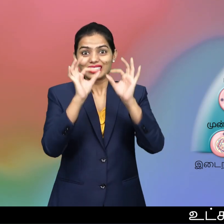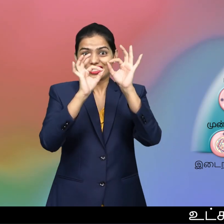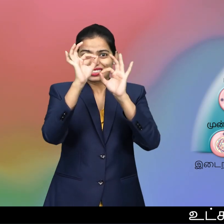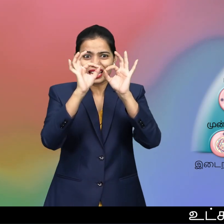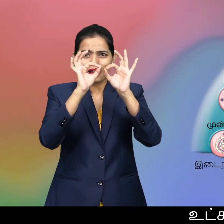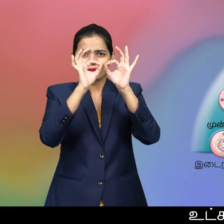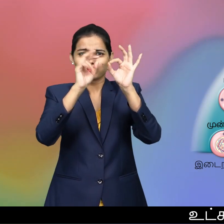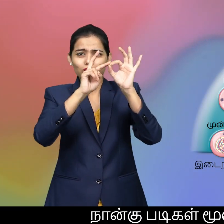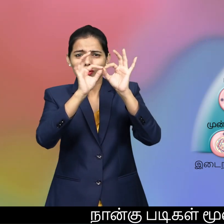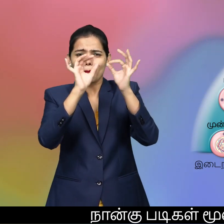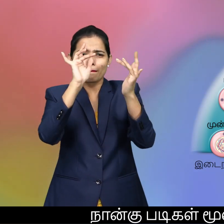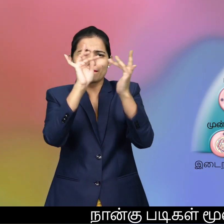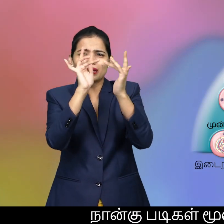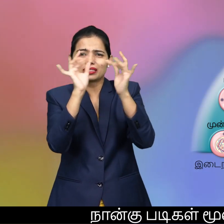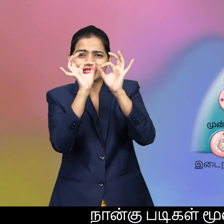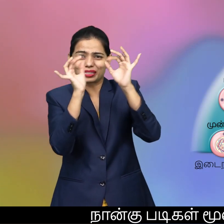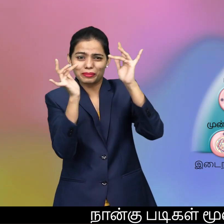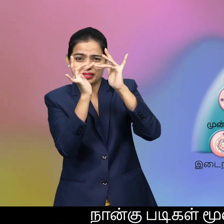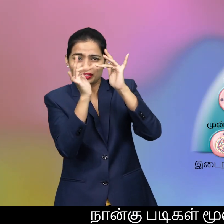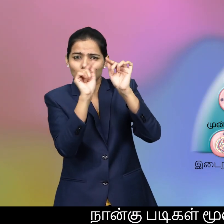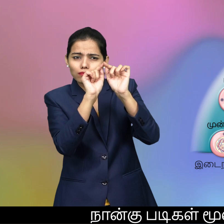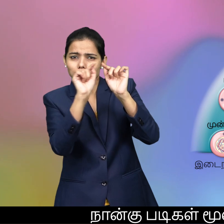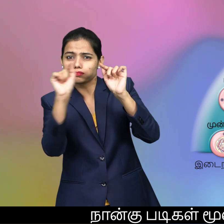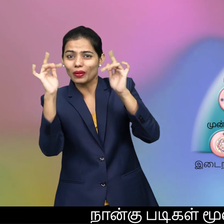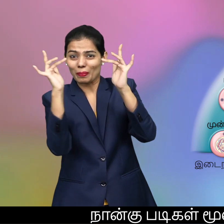உட்கரு பிரிப்பு 4 படிகள் மூலம் முடிக்கப்படுகிறது.